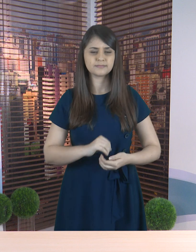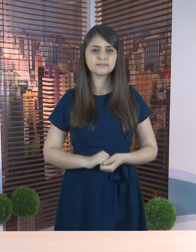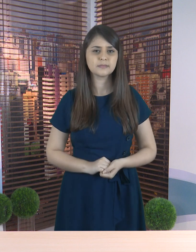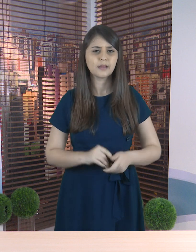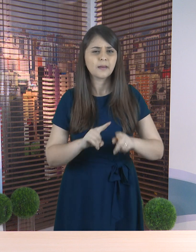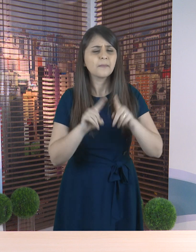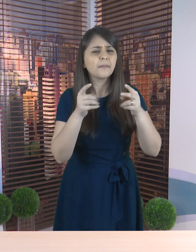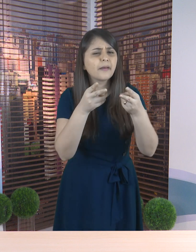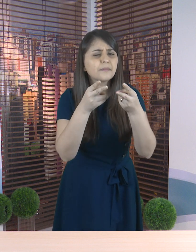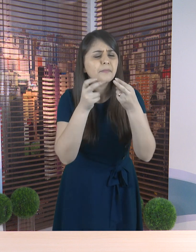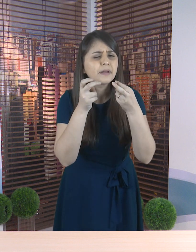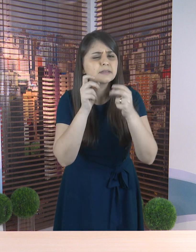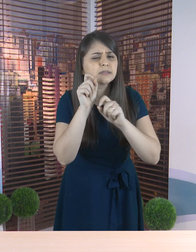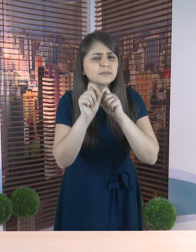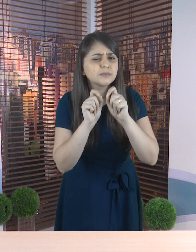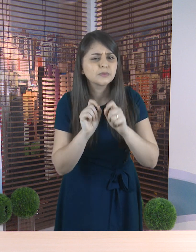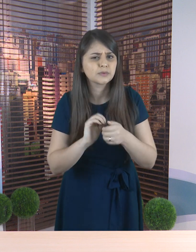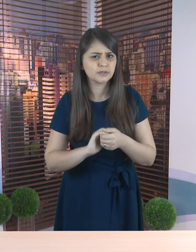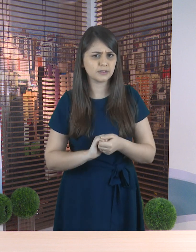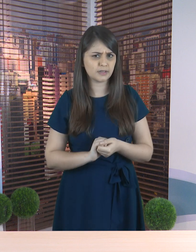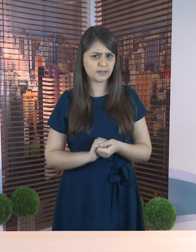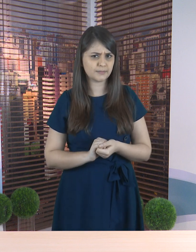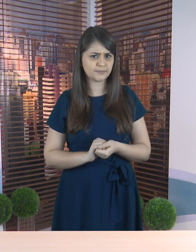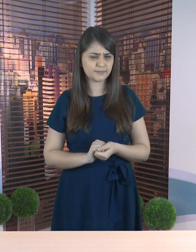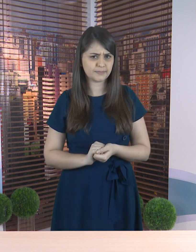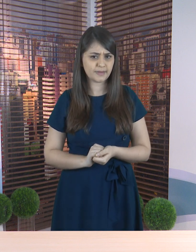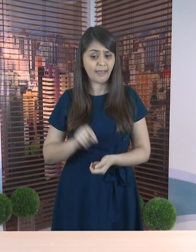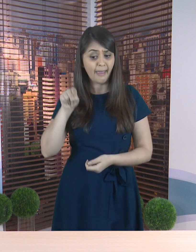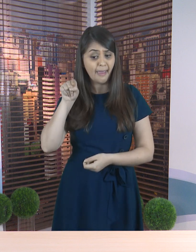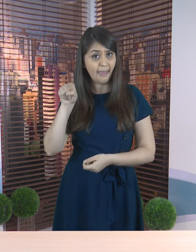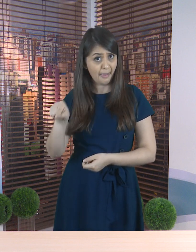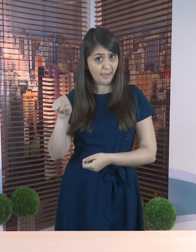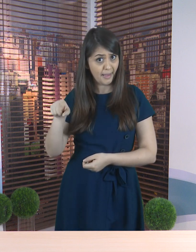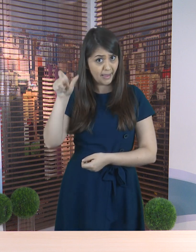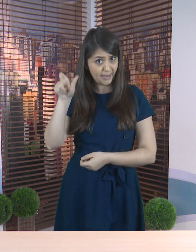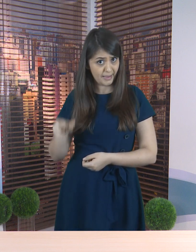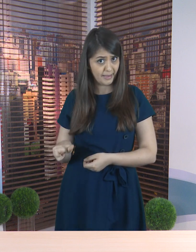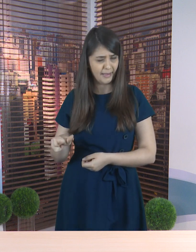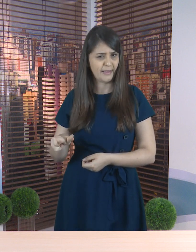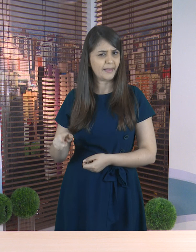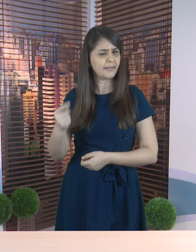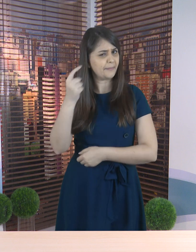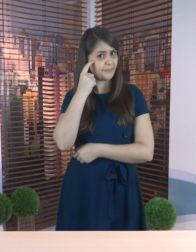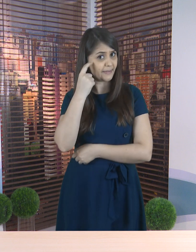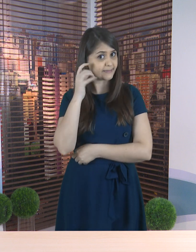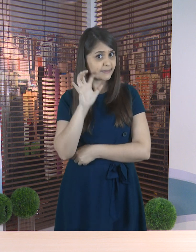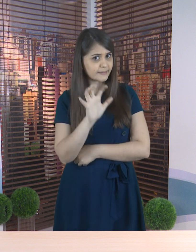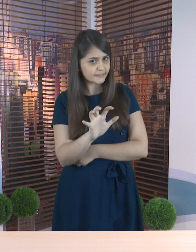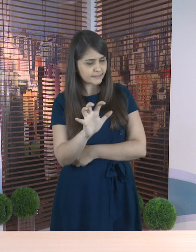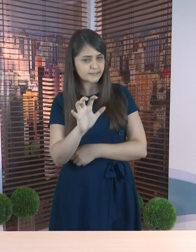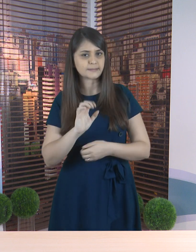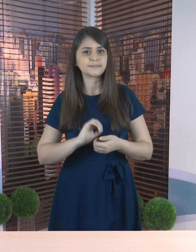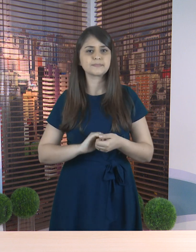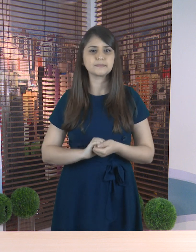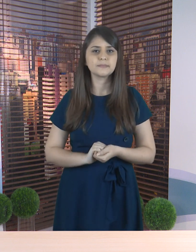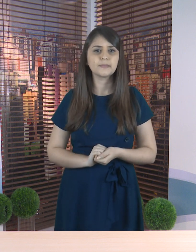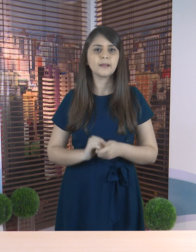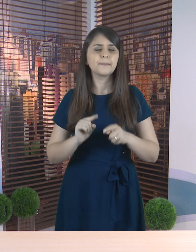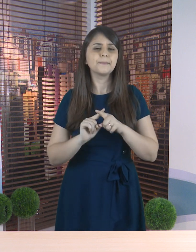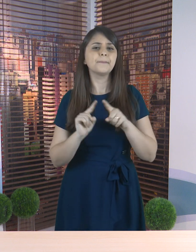trazia consigo o poder de conferir o favor divino. Na verdade, isso era o que se conhece